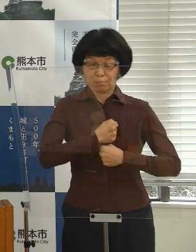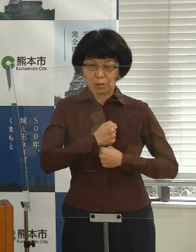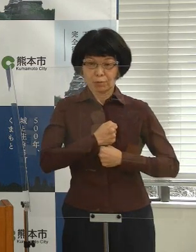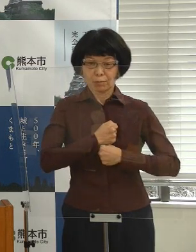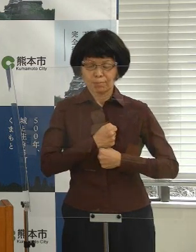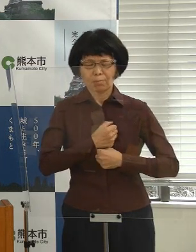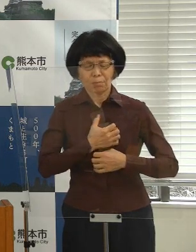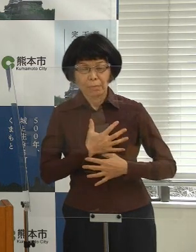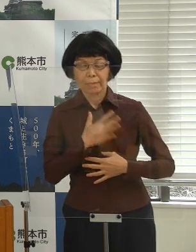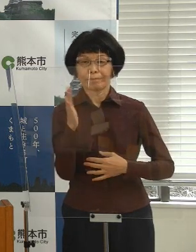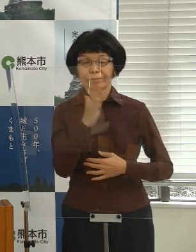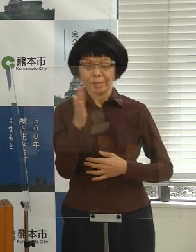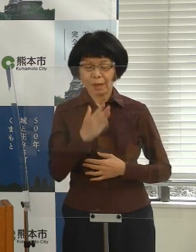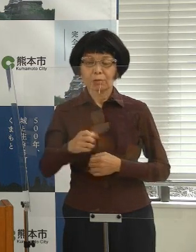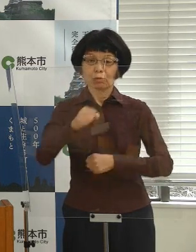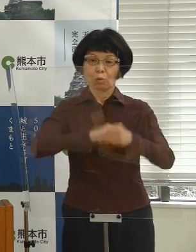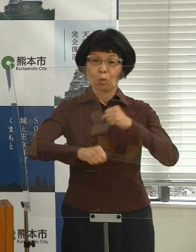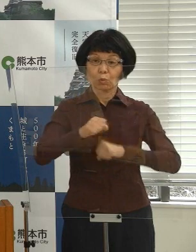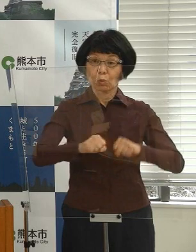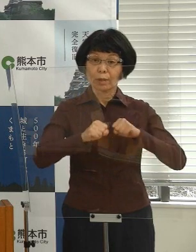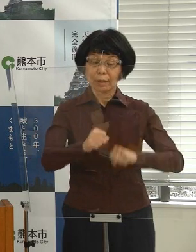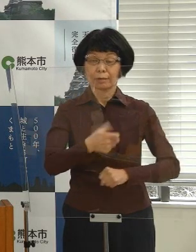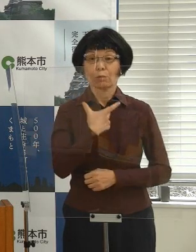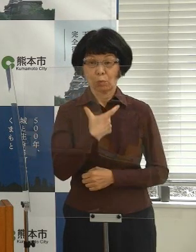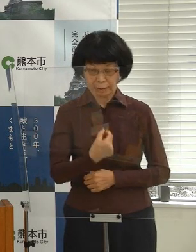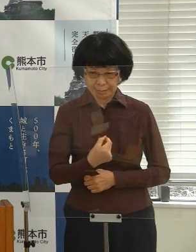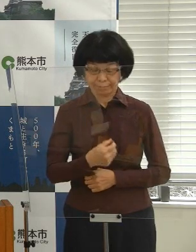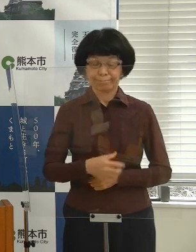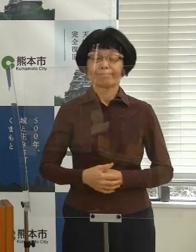ることなく行動していただきますようお願いを申し上げます。